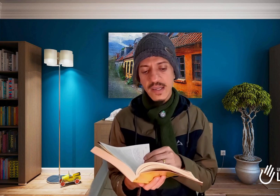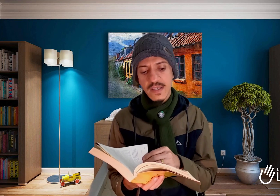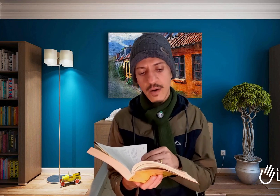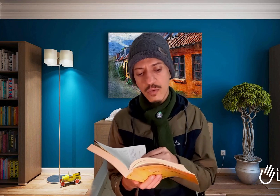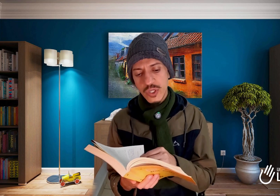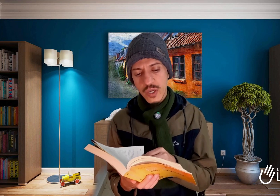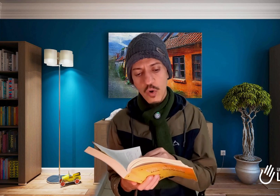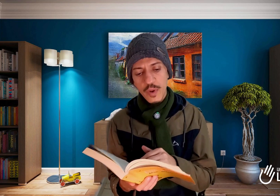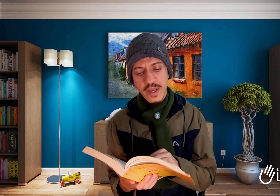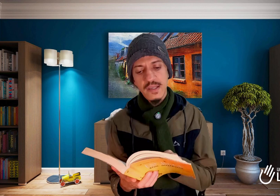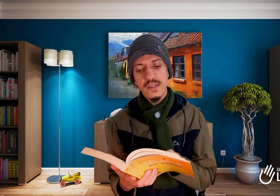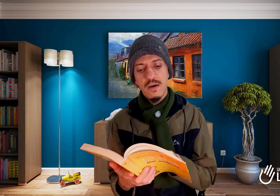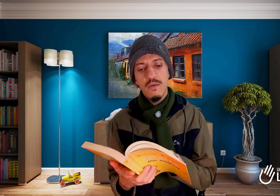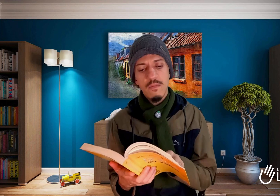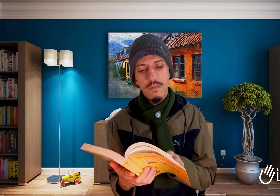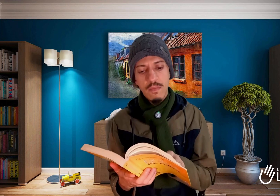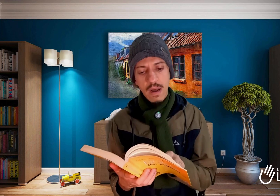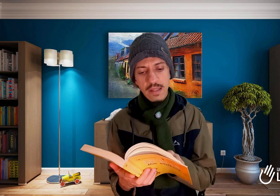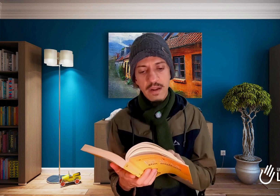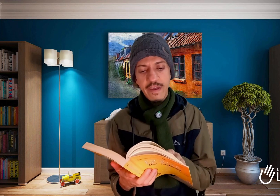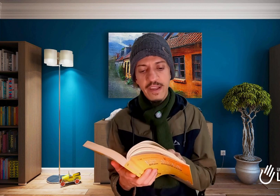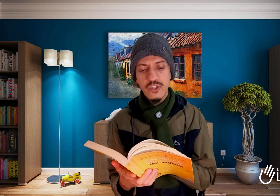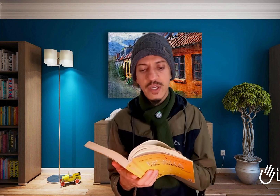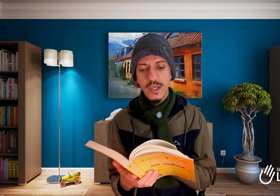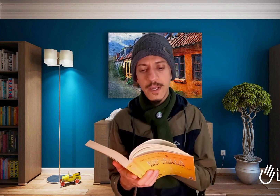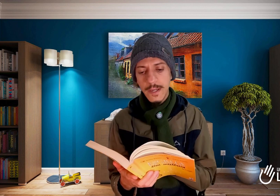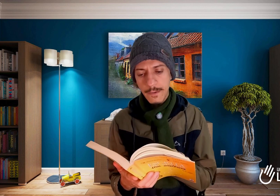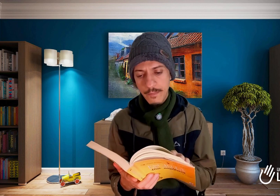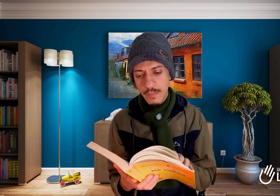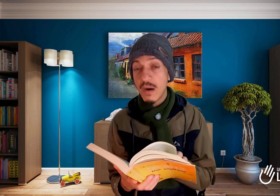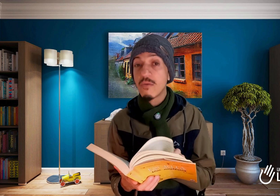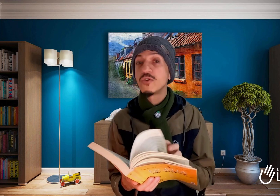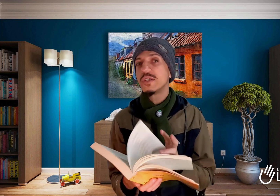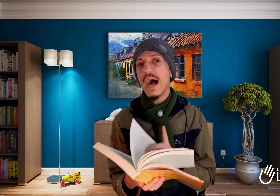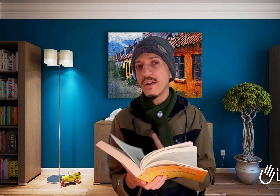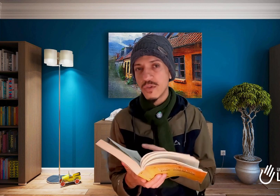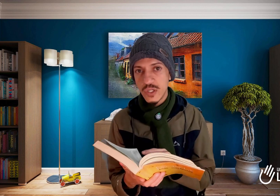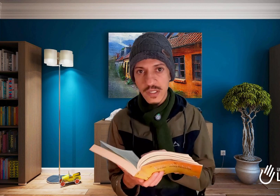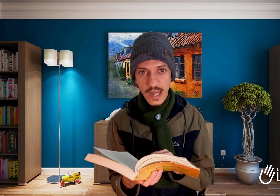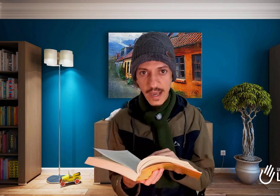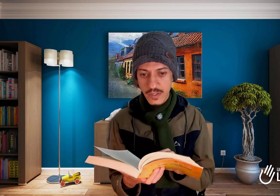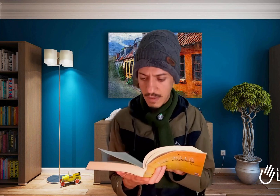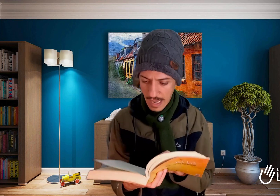Mediação de comunicação através de bancos de dados de sinais online,